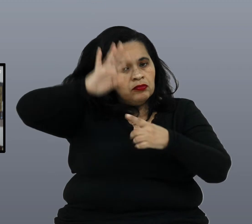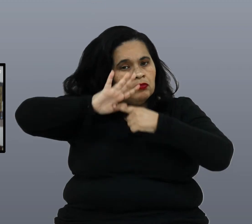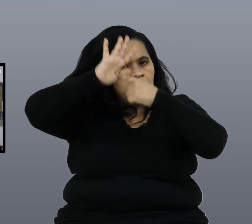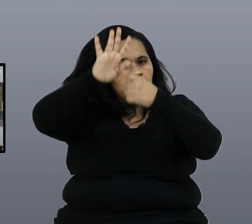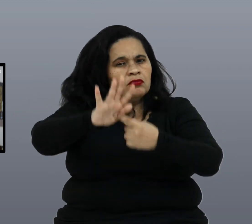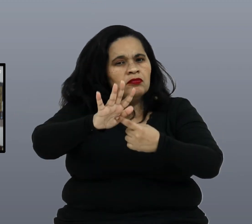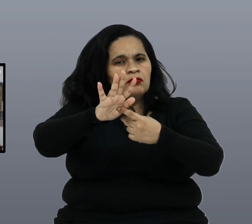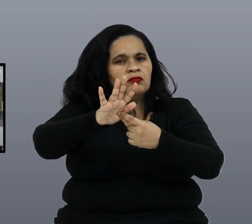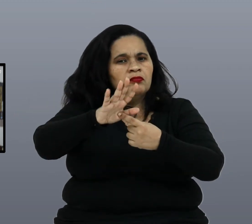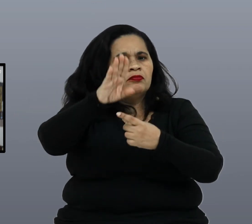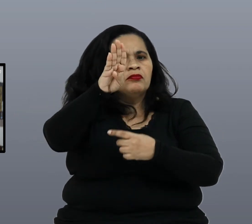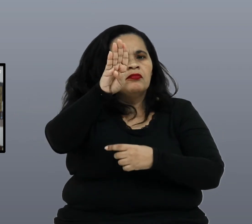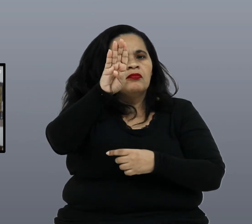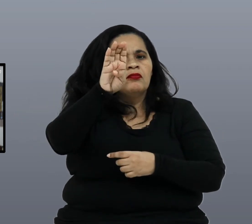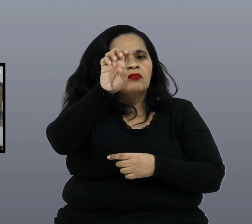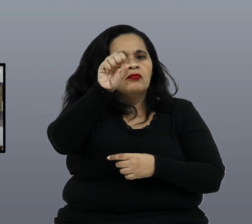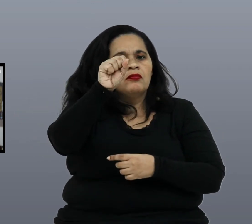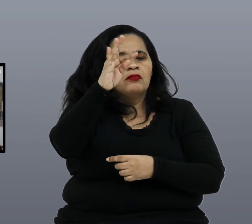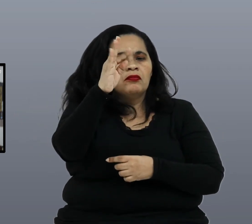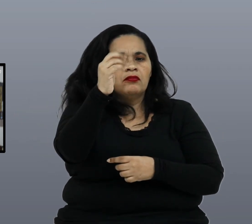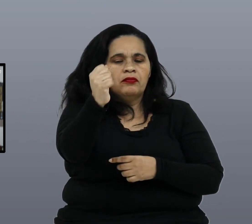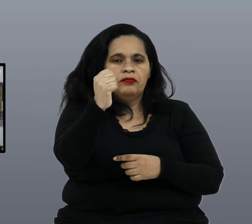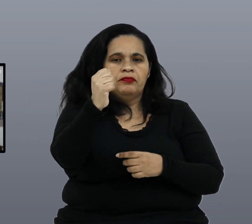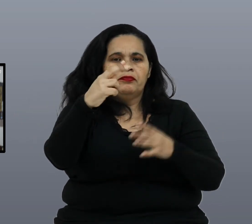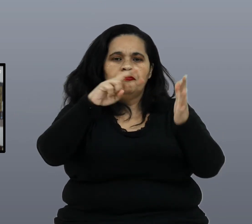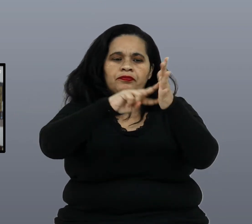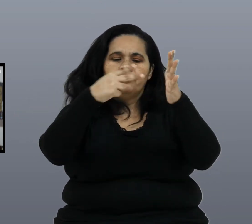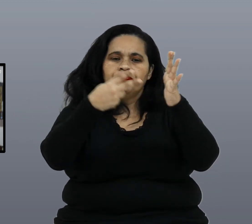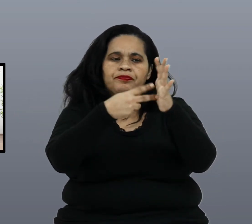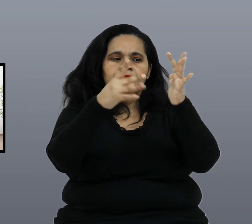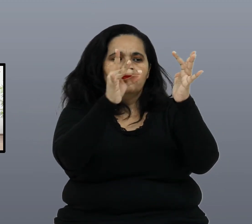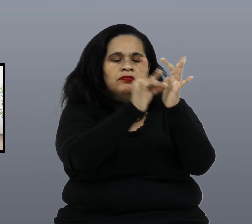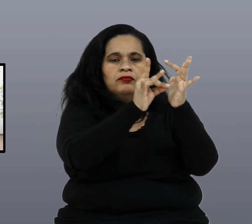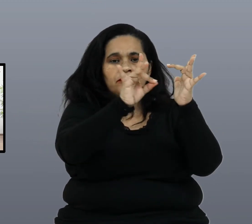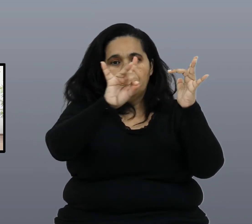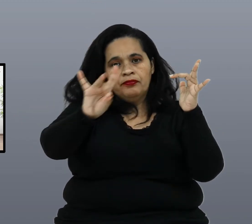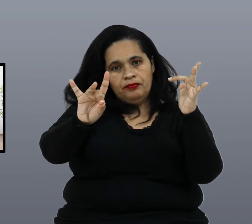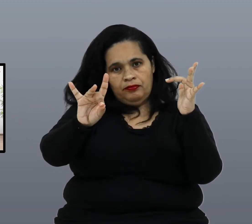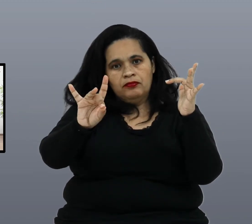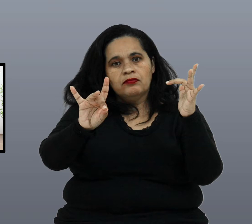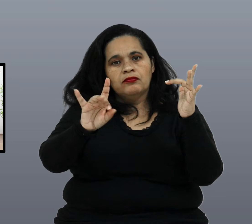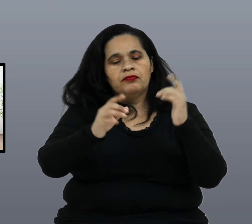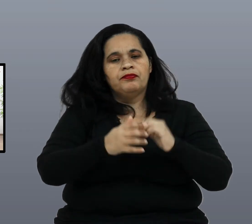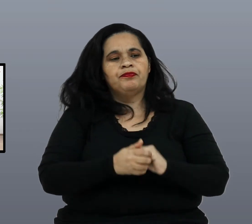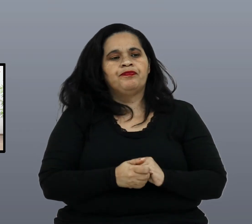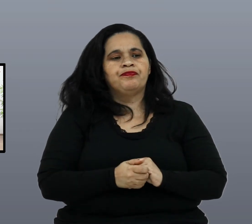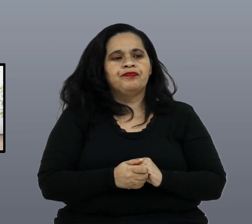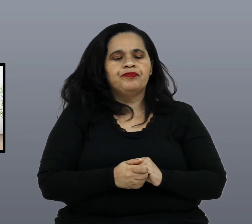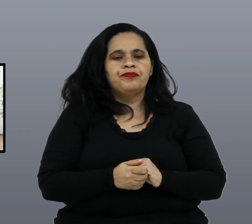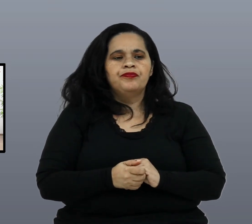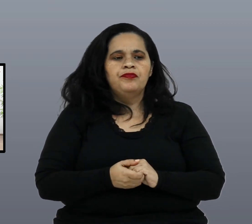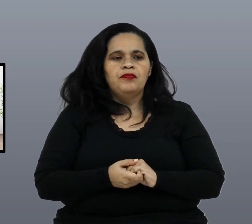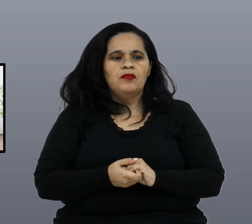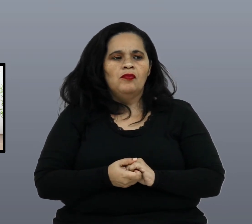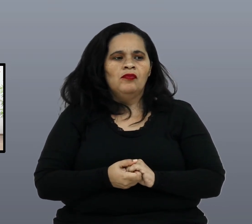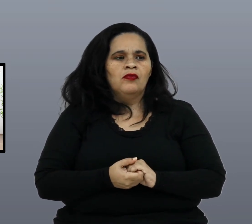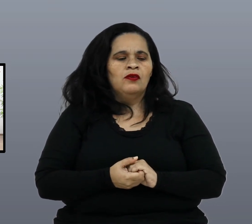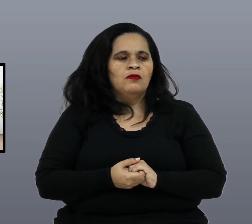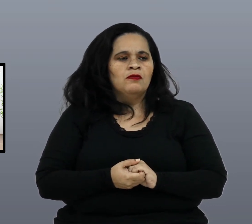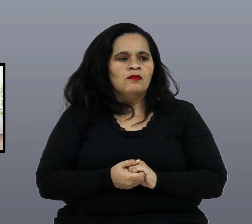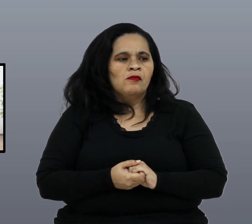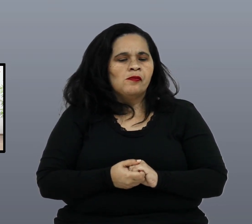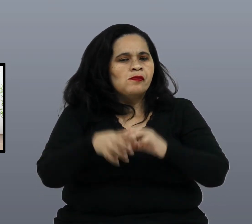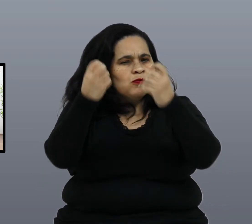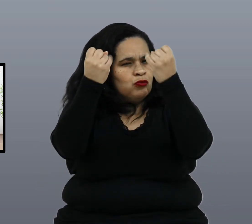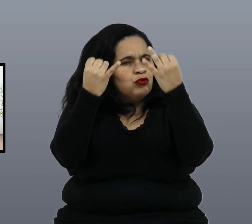a besta mesmo, né, que é o anticristo, o anticristo escatológico. Deixa eu explicar